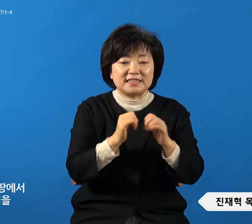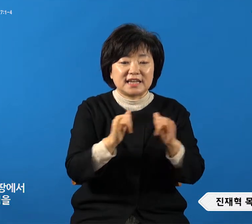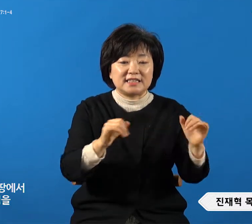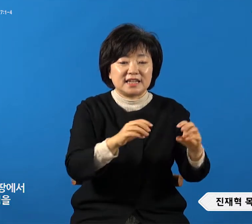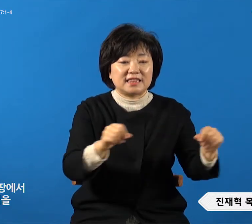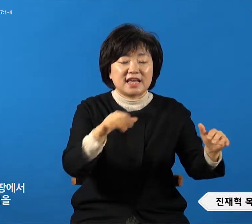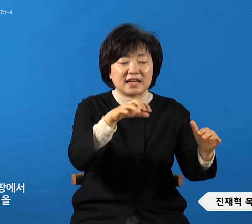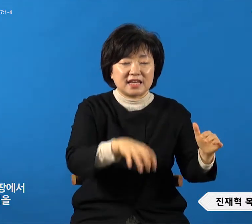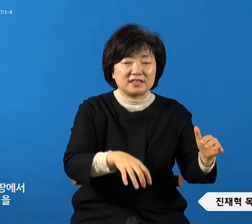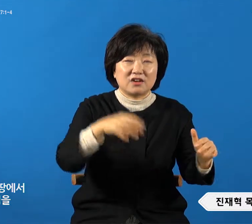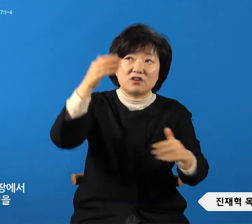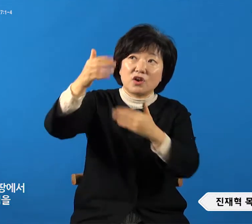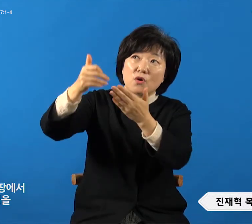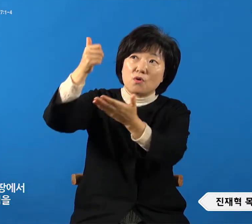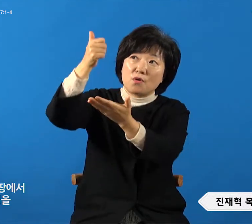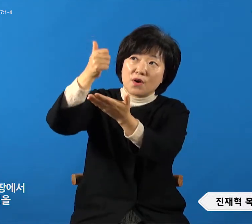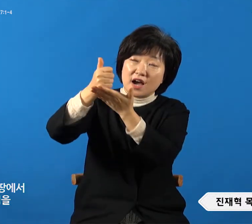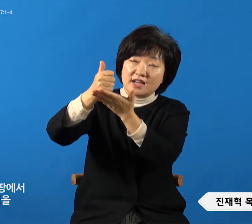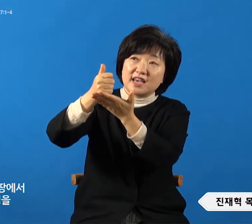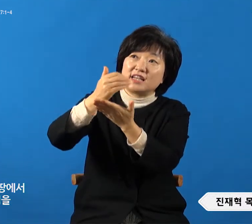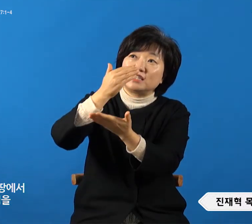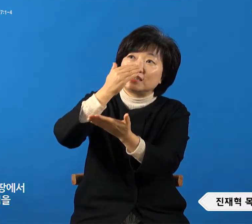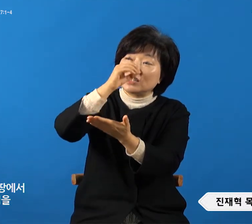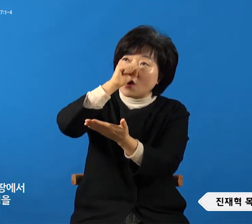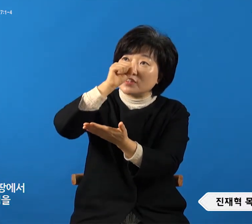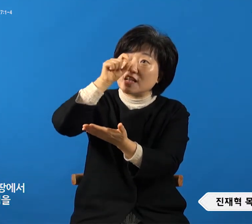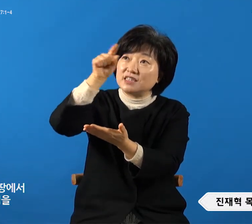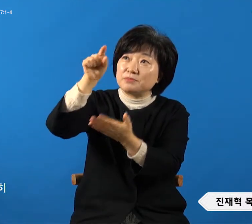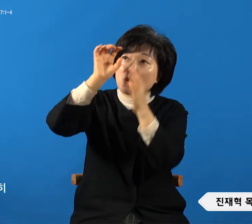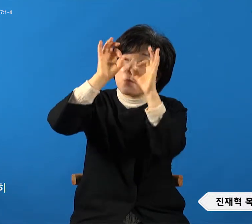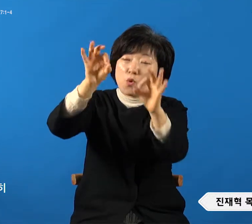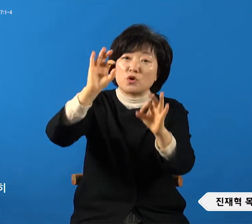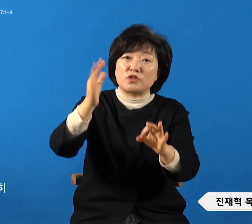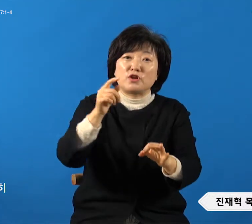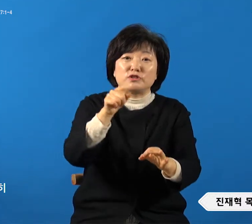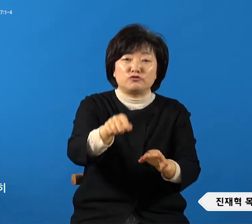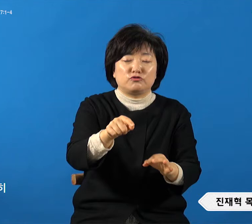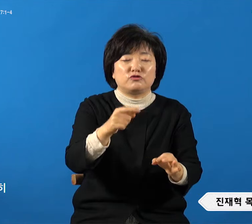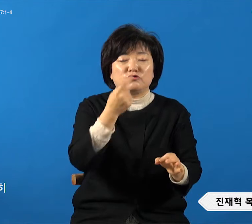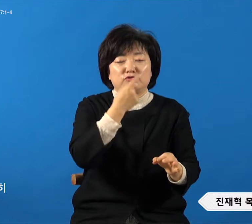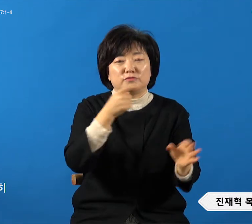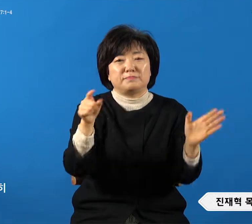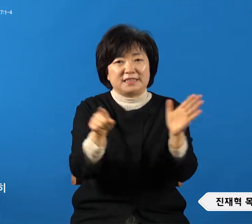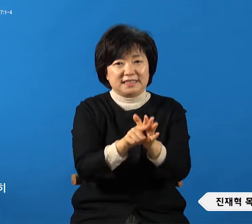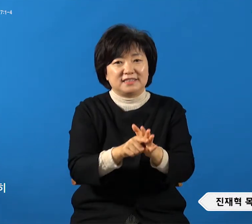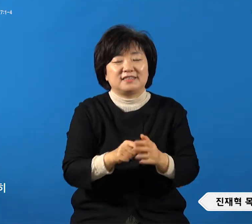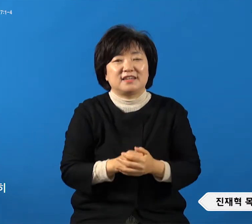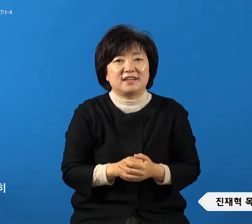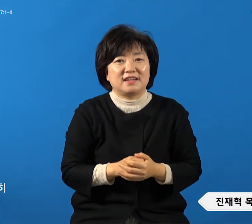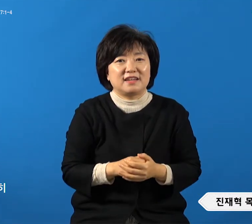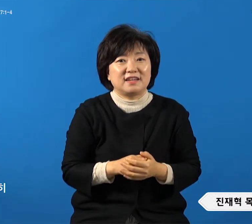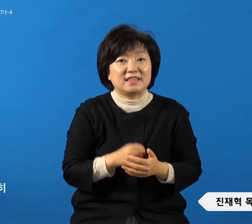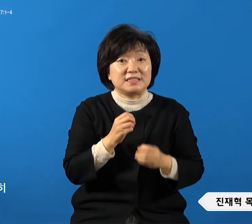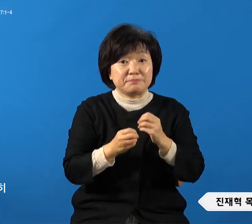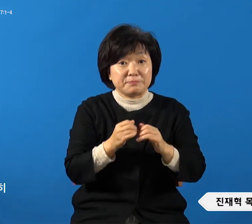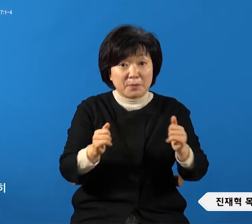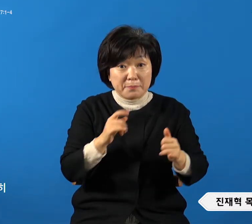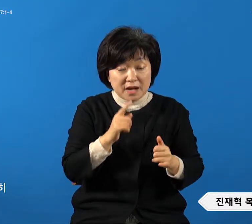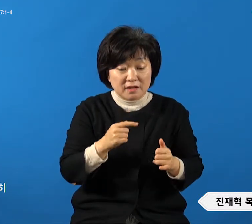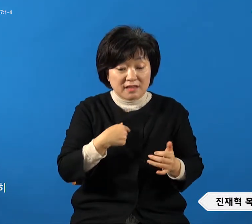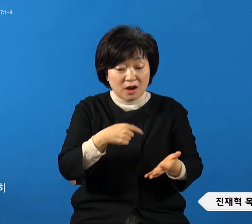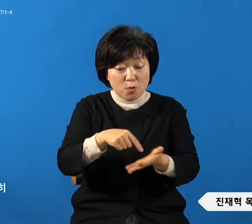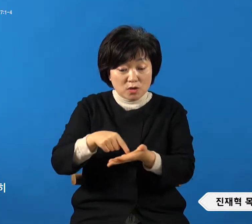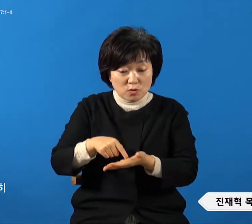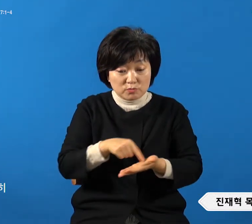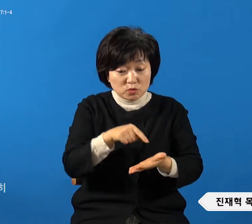땅에서 여호와의 선하심을 보게 될 줄 확실히 믿었노라. 그는 고백합니다. 내가 그